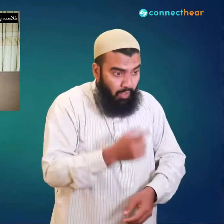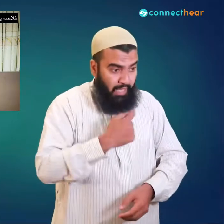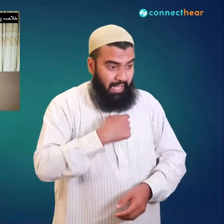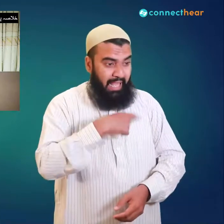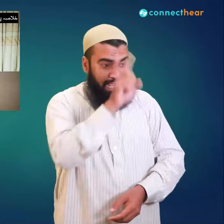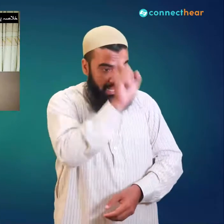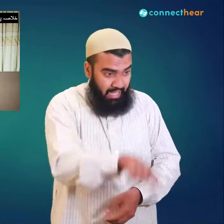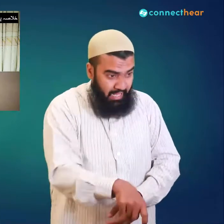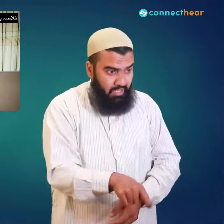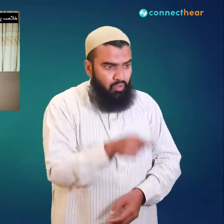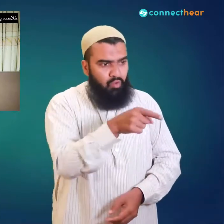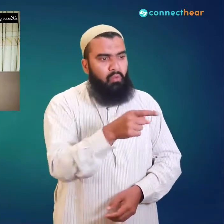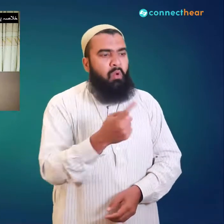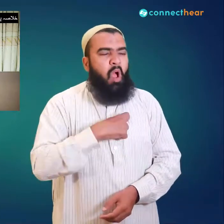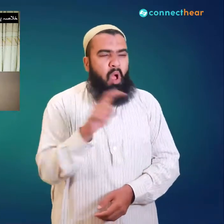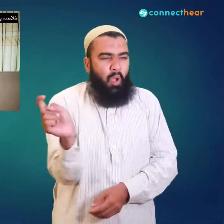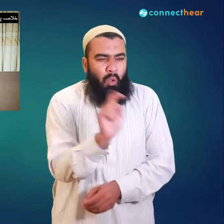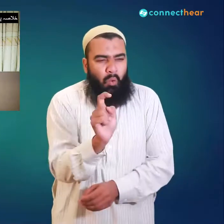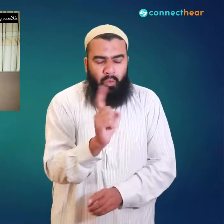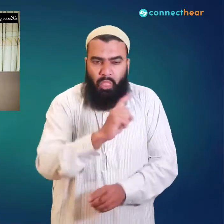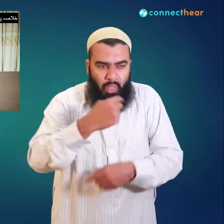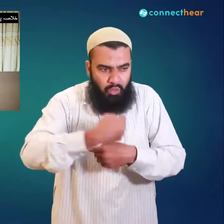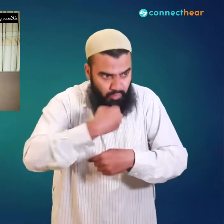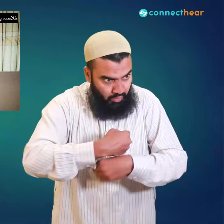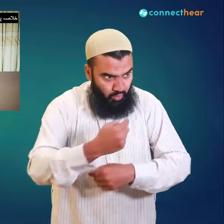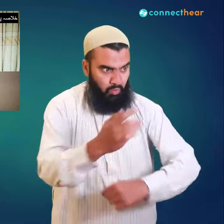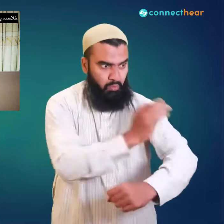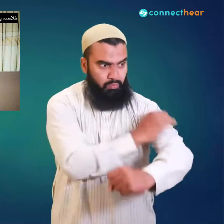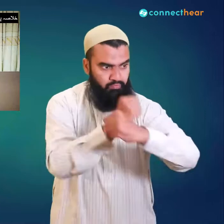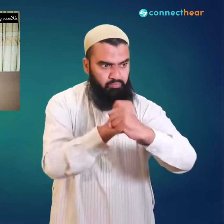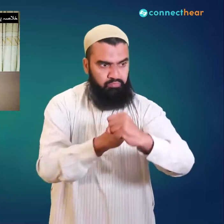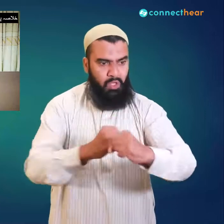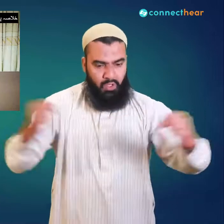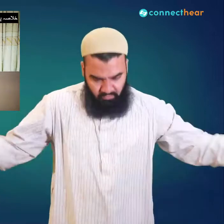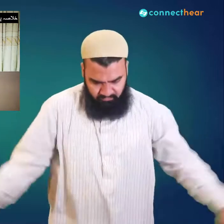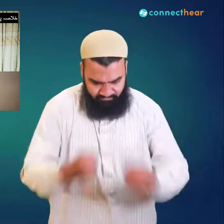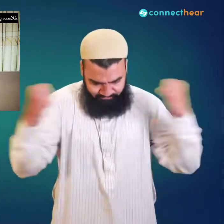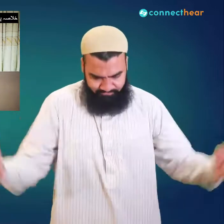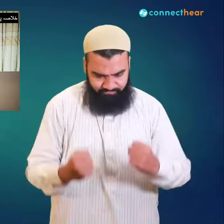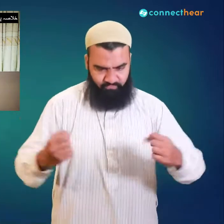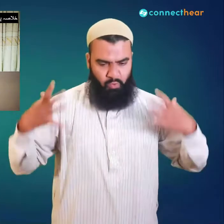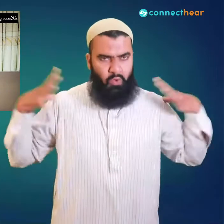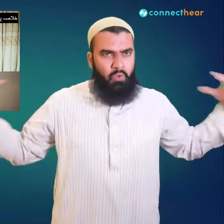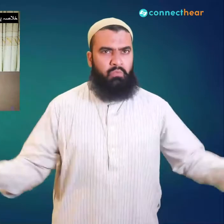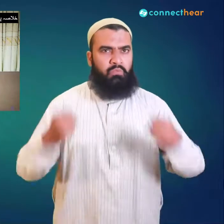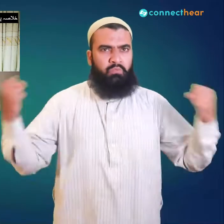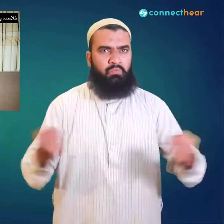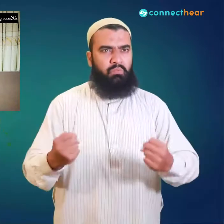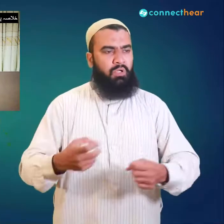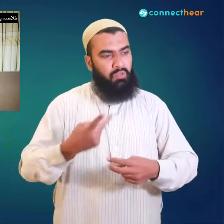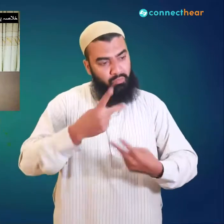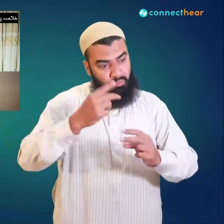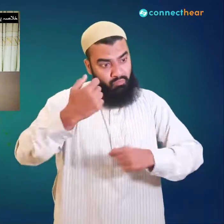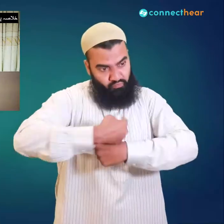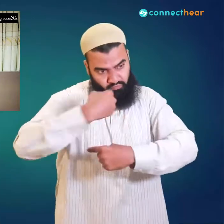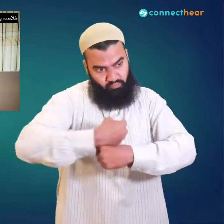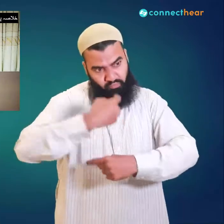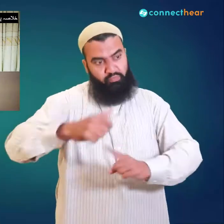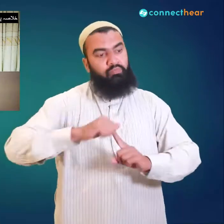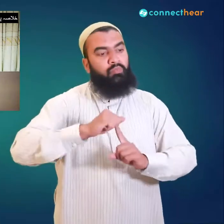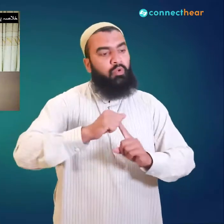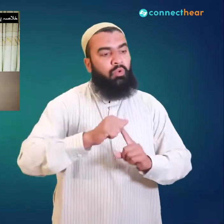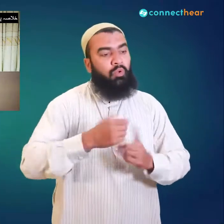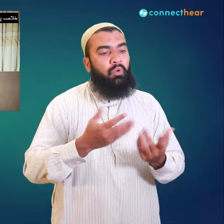کا استعمال کرنا۔ آپ صلی اللہ علیہ وسلم کی احادیث میں یہ فرمایا گیا کہ گھوڑ دوڑ، گھوڑے پالنا، تیراکی